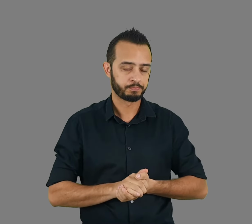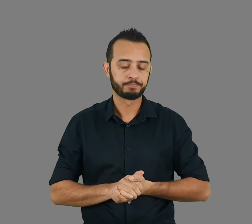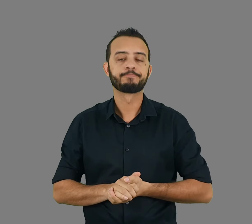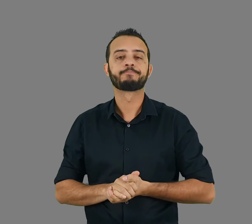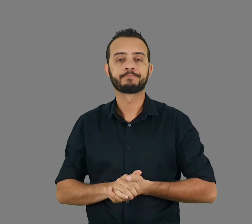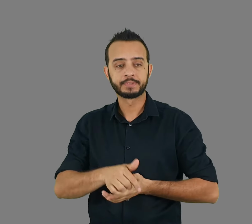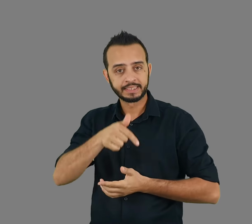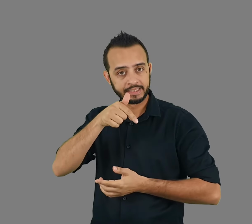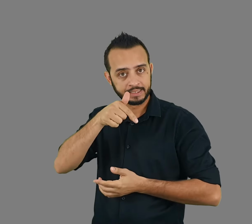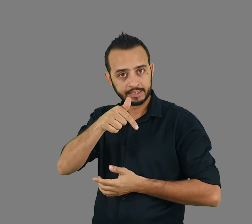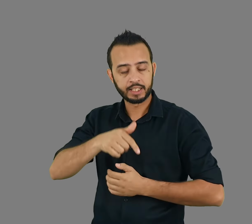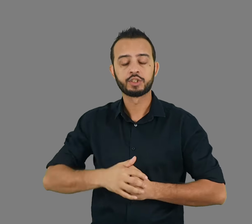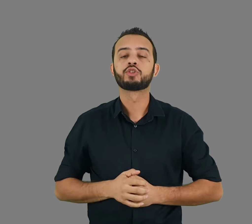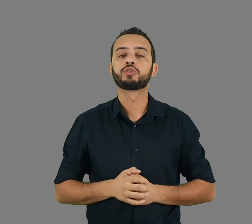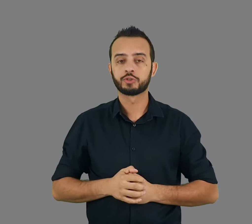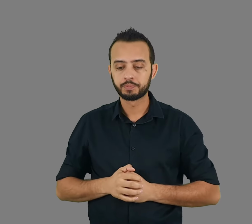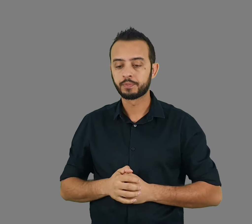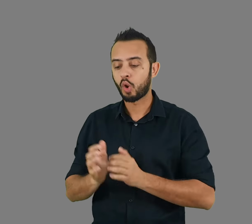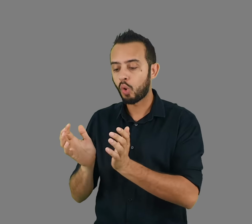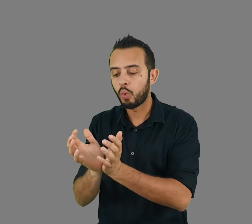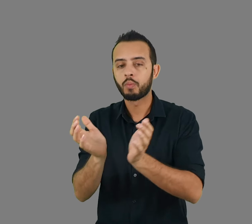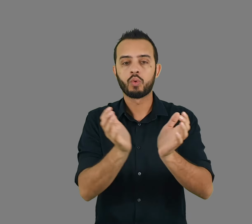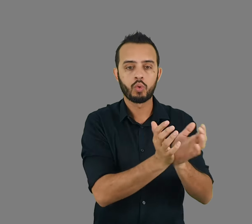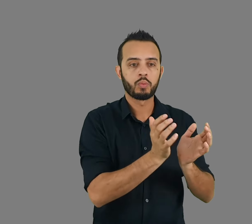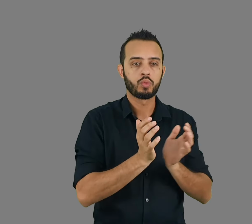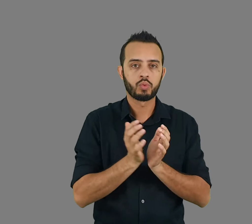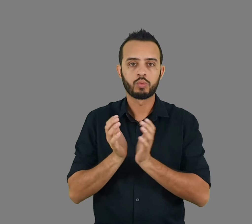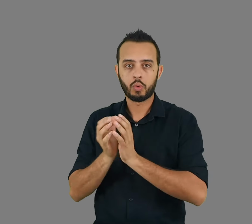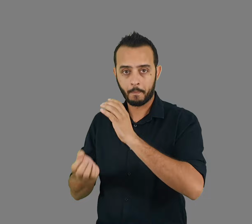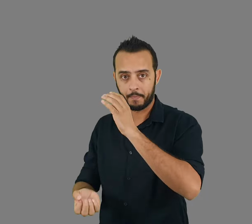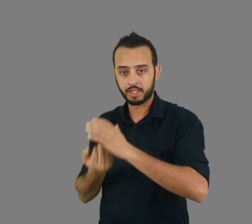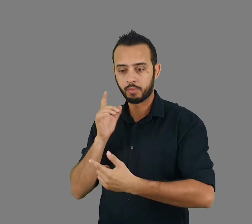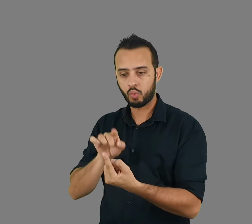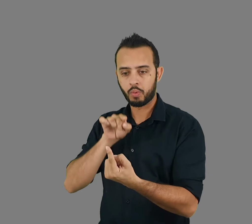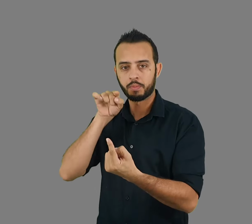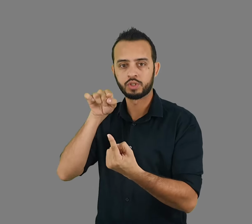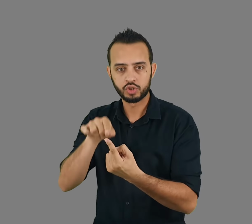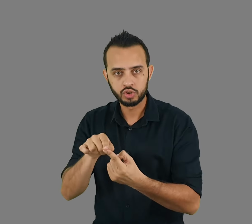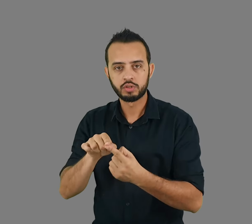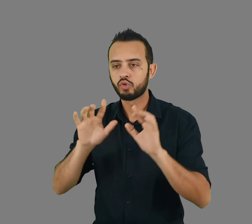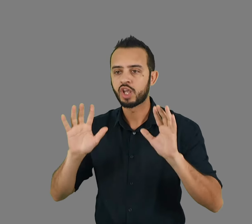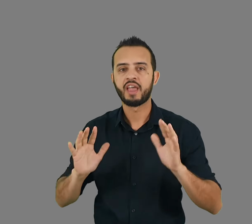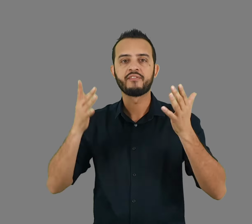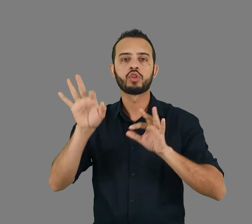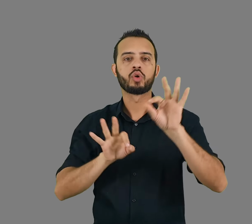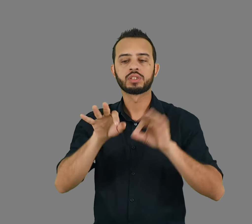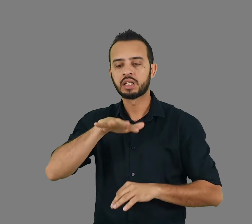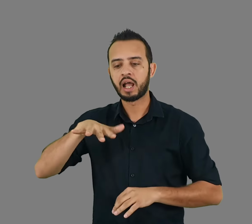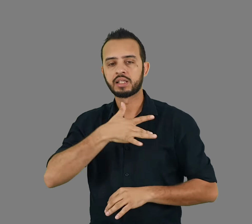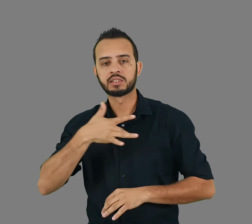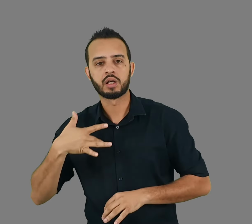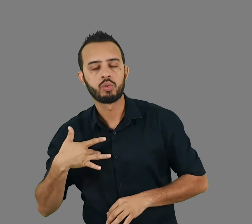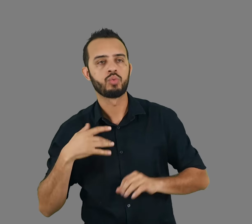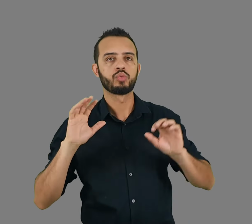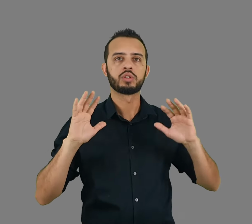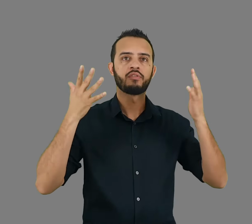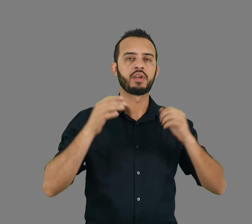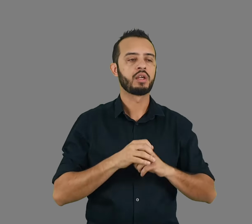7. Criar departamentos patrimoniais, culturais, sociais, de saúde e outros que julgar necessários